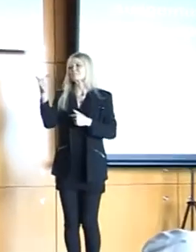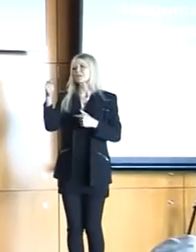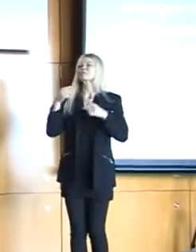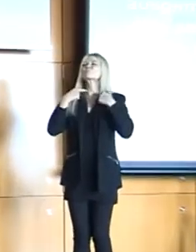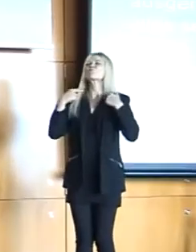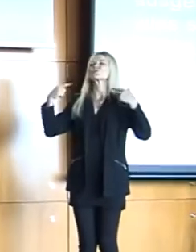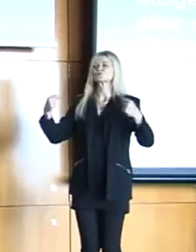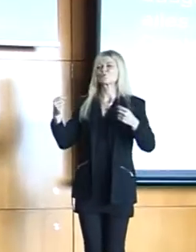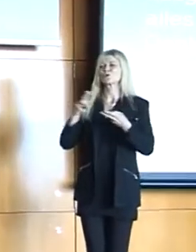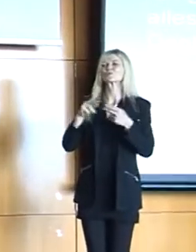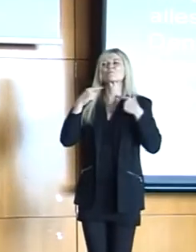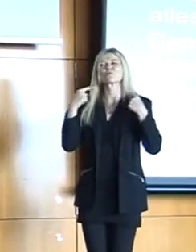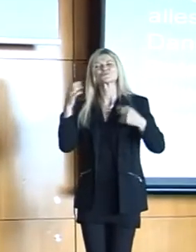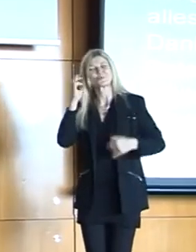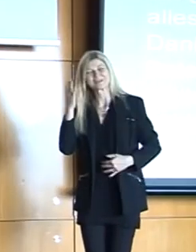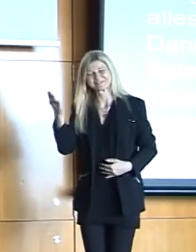Professorin, und zwar die